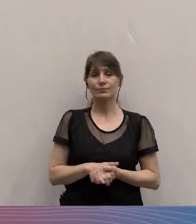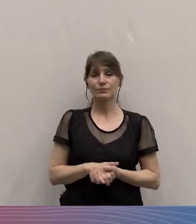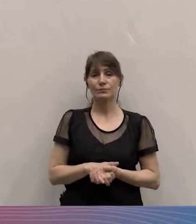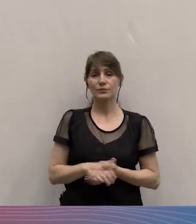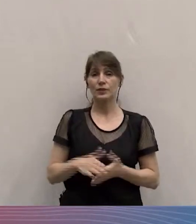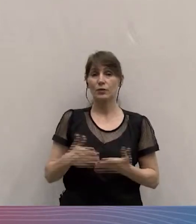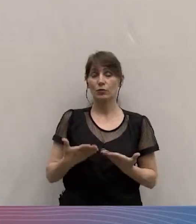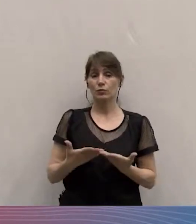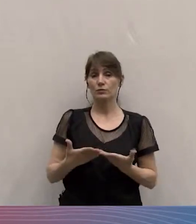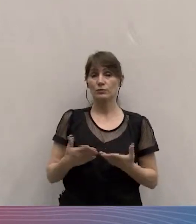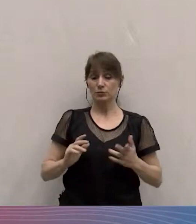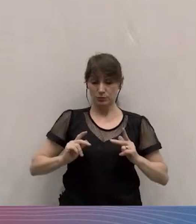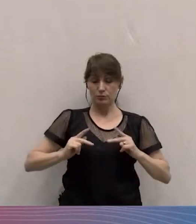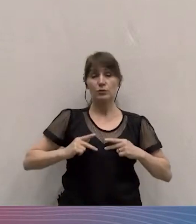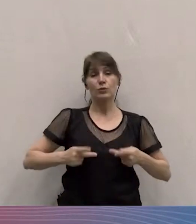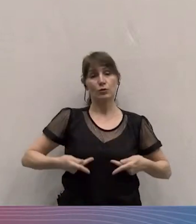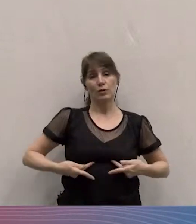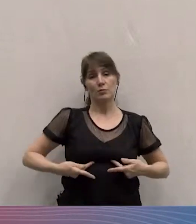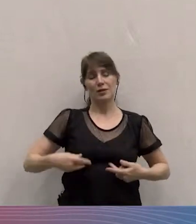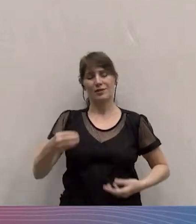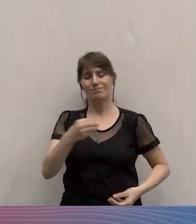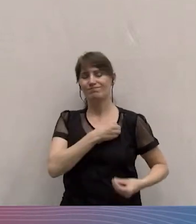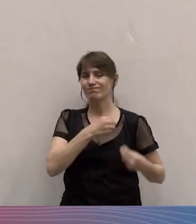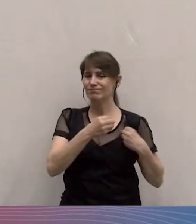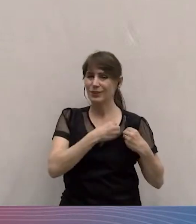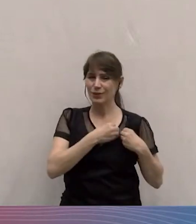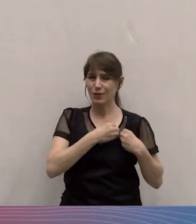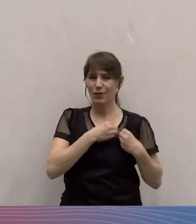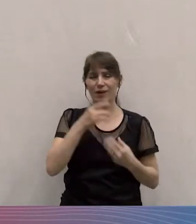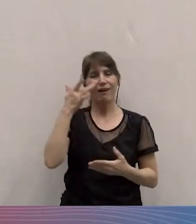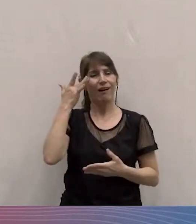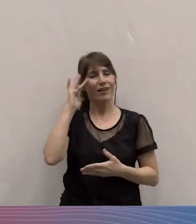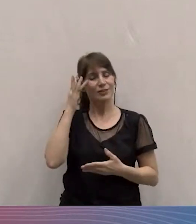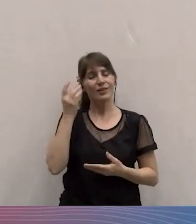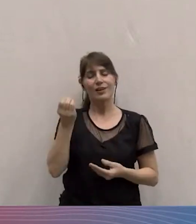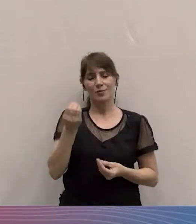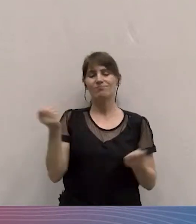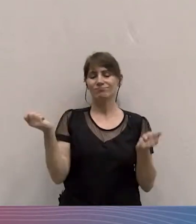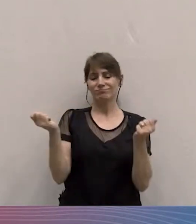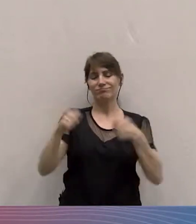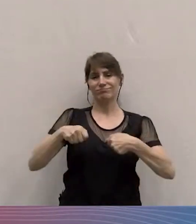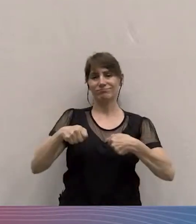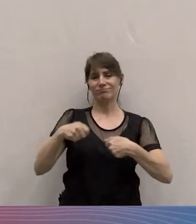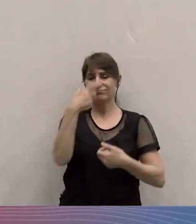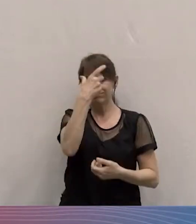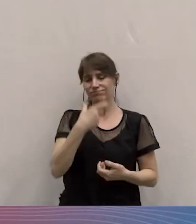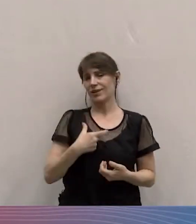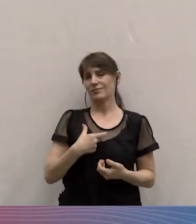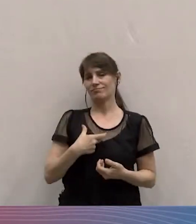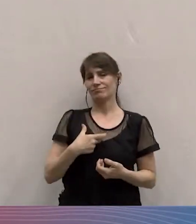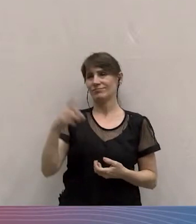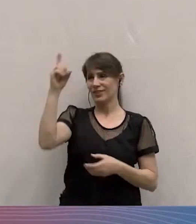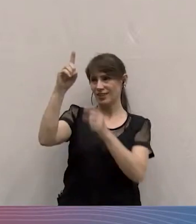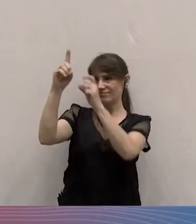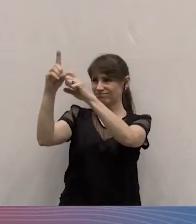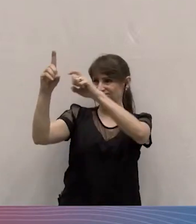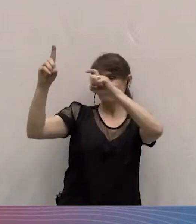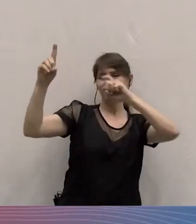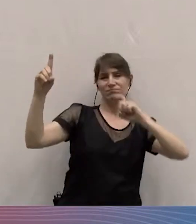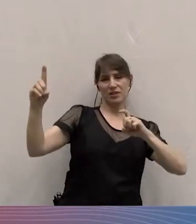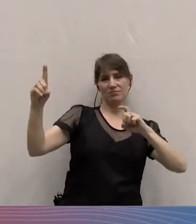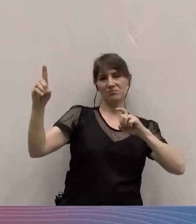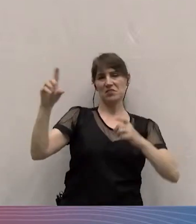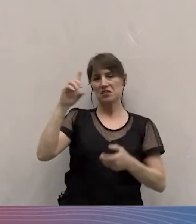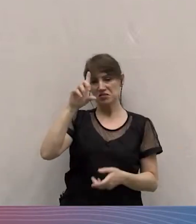Então, quando o homem caiu, achando que o homem pode ser capaz, sem Deus, de